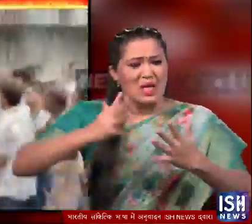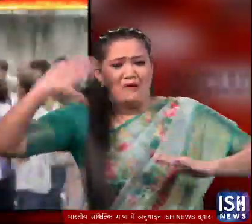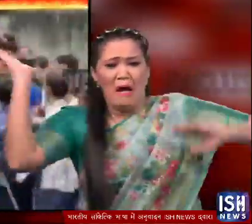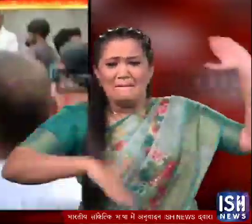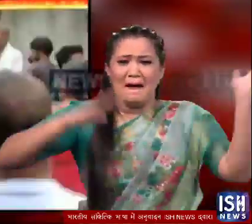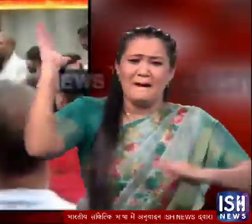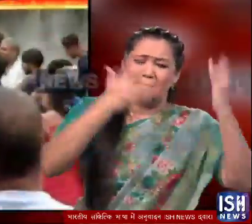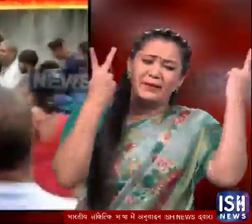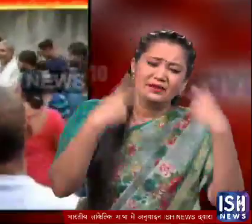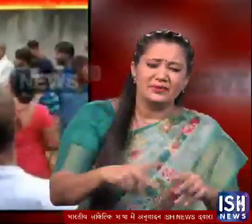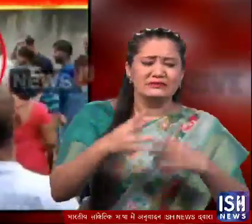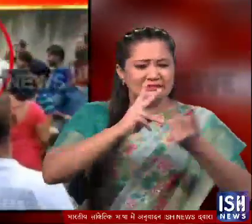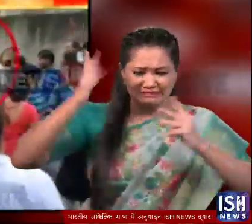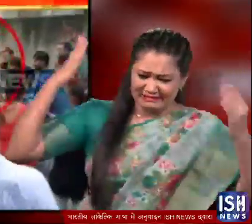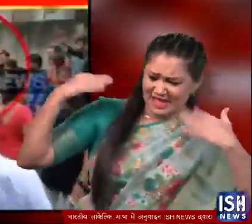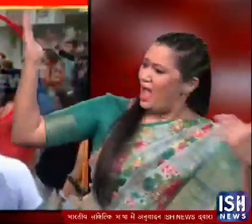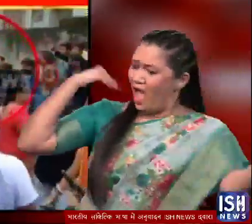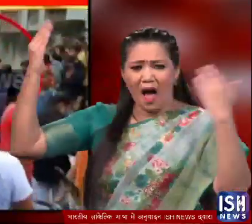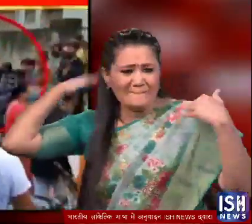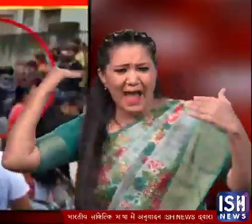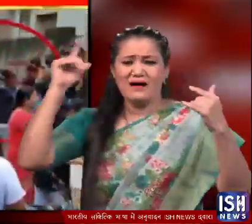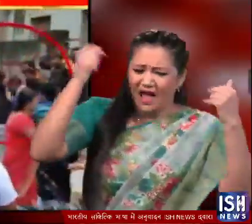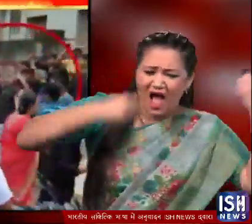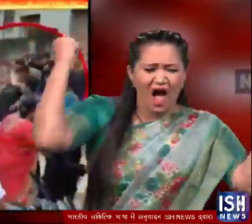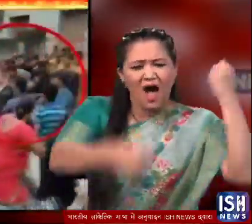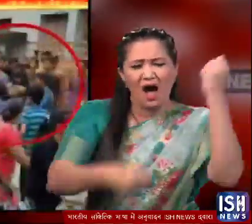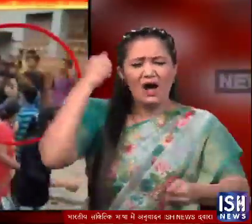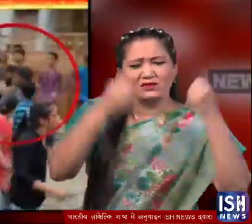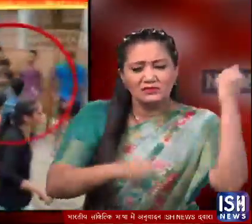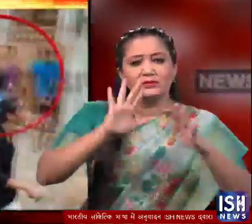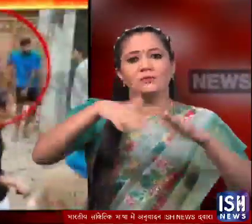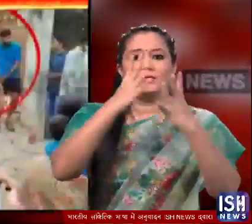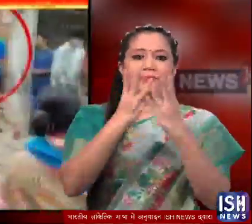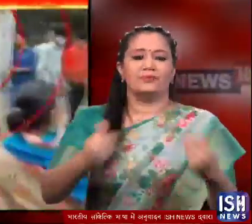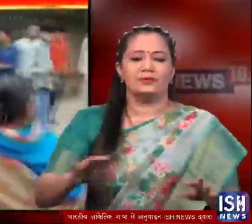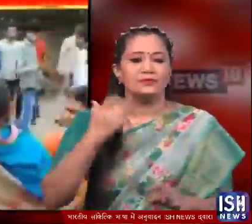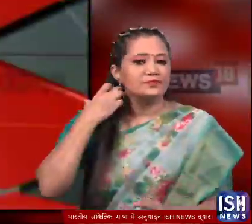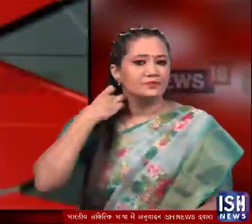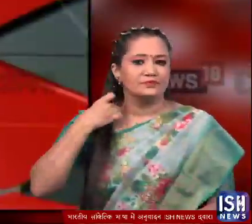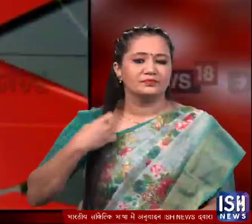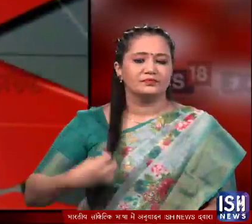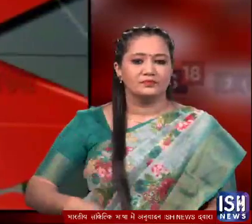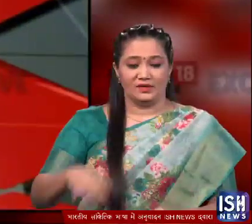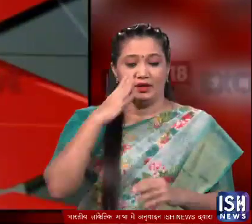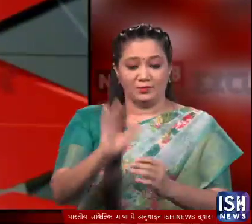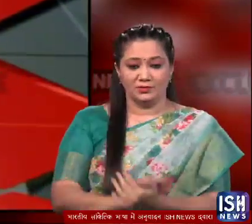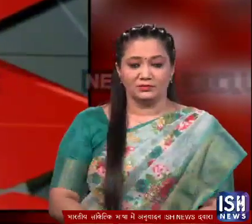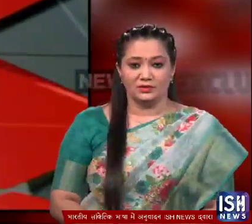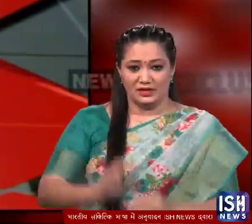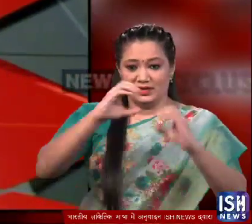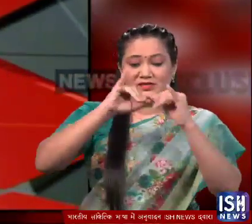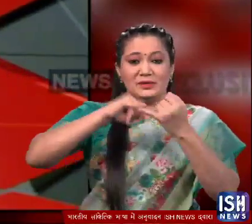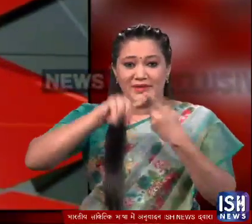साफ करते नजर आए। उस पर हर तरफ से घूंसे बरसाए गए। बाद में किसी तरह यह मामला शांत हुआ। सौगात की एक बात